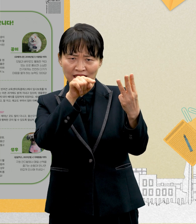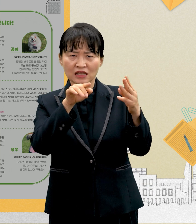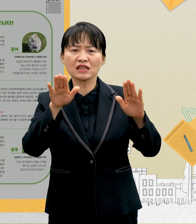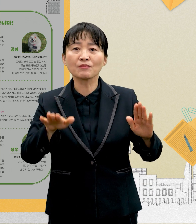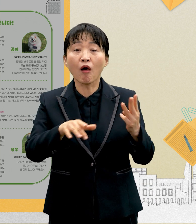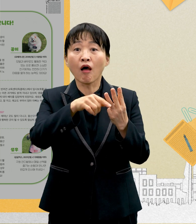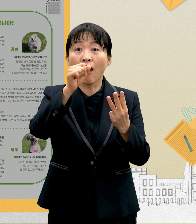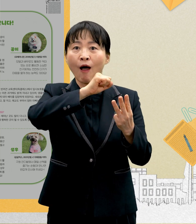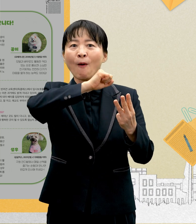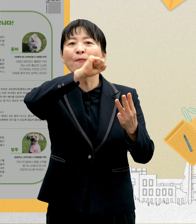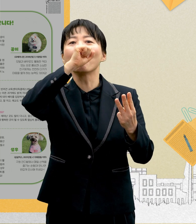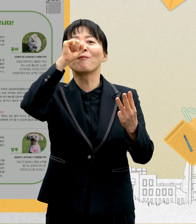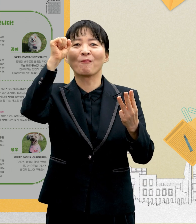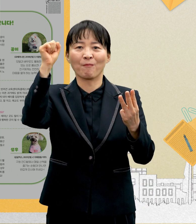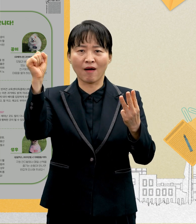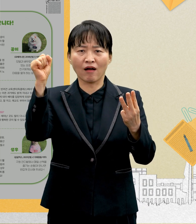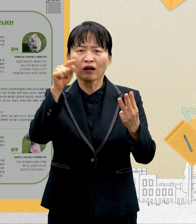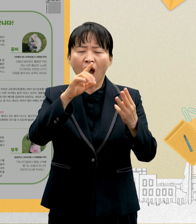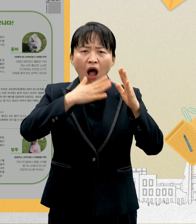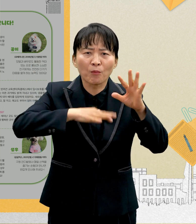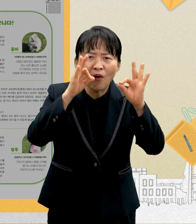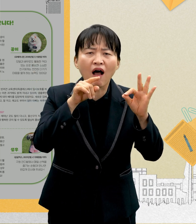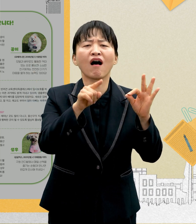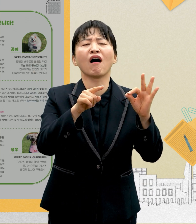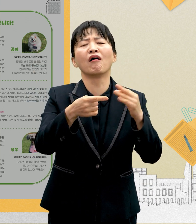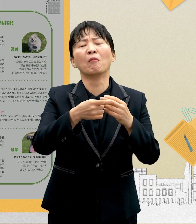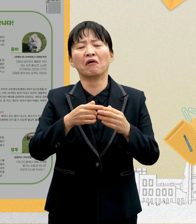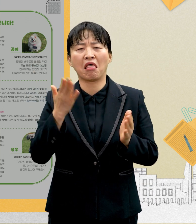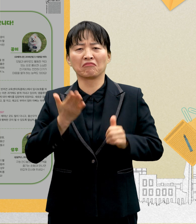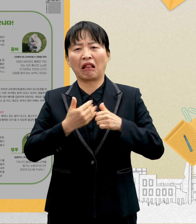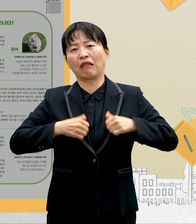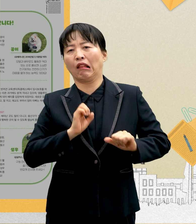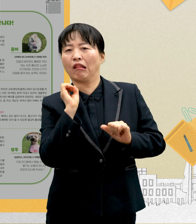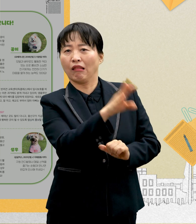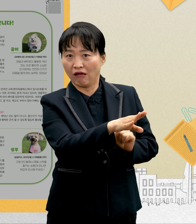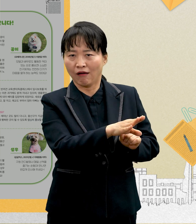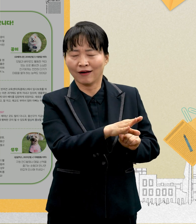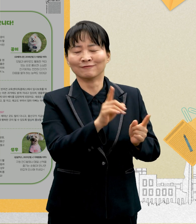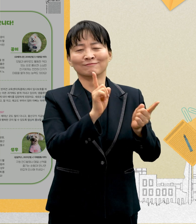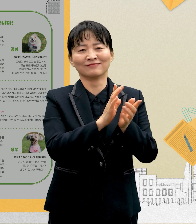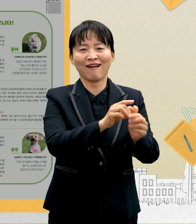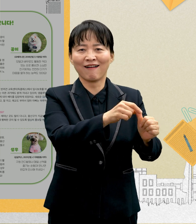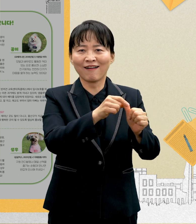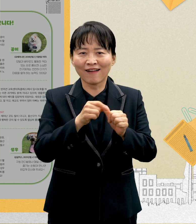이번에 선발된 댕플루언서들은 모두 파양이나 유기의 아픔이 있는 친구들로 상처를 딛고 새로운 가족과